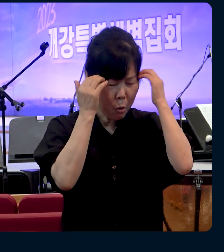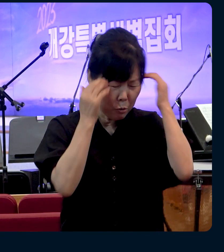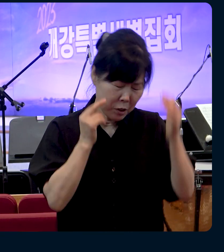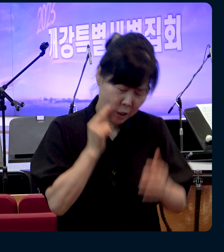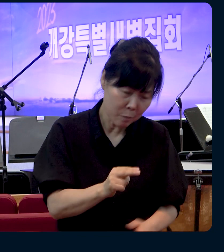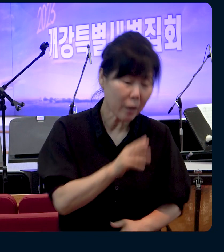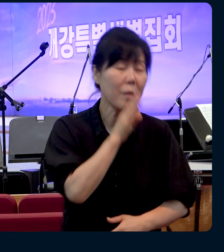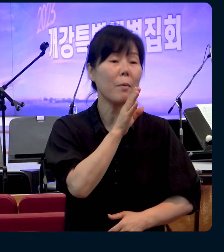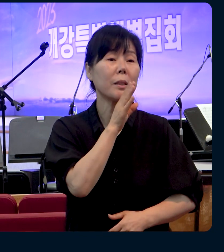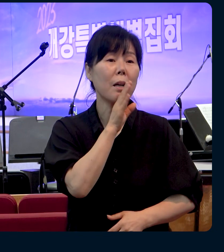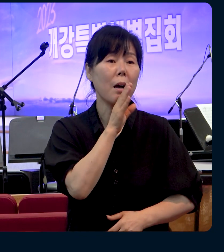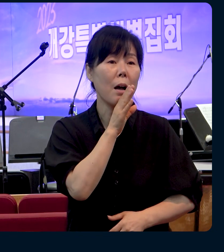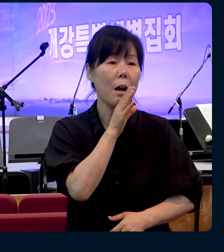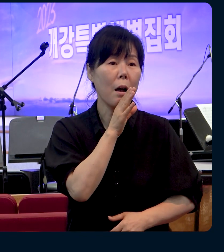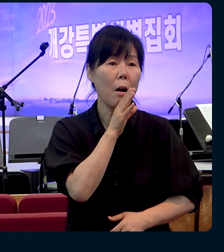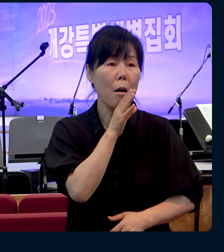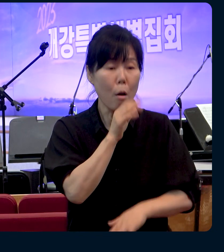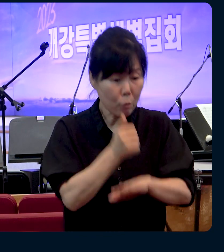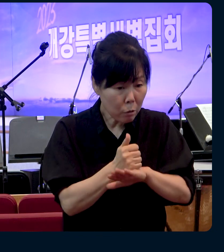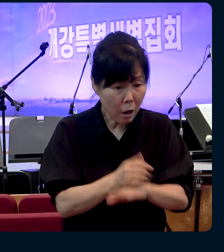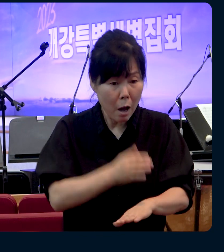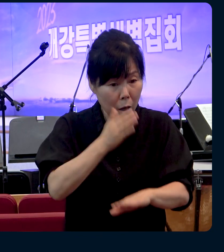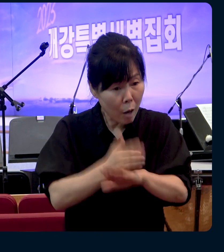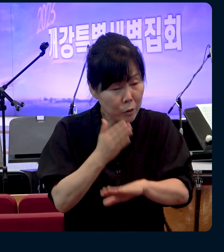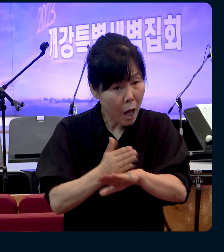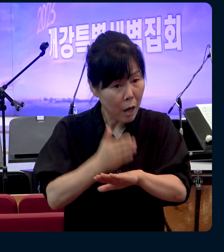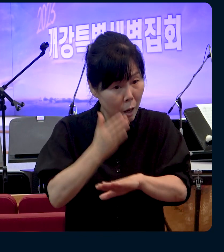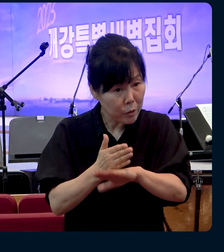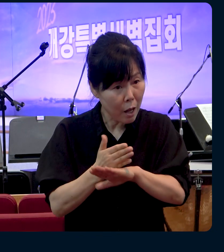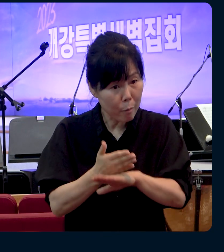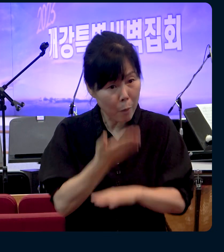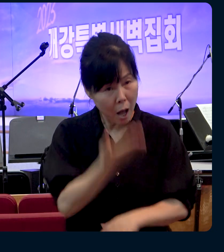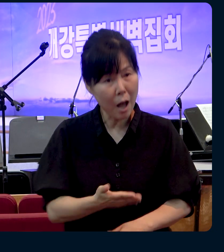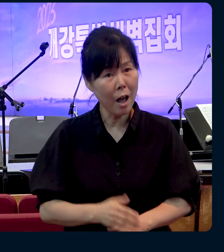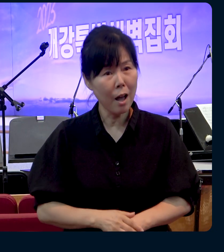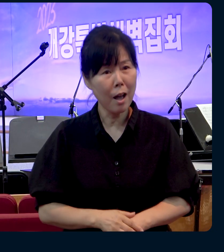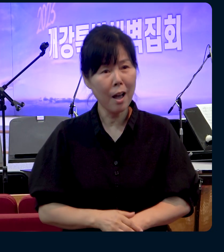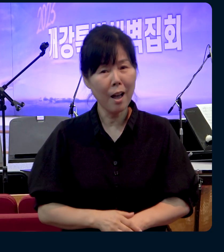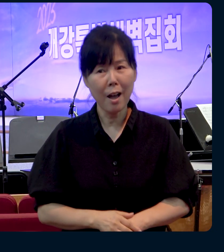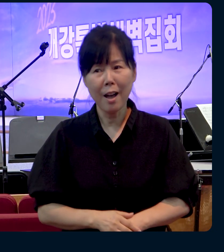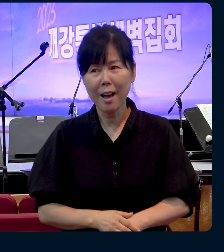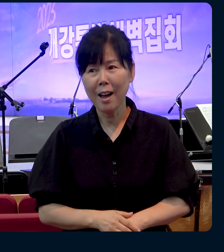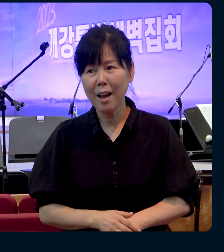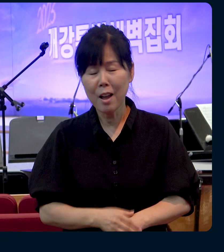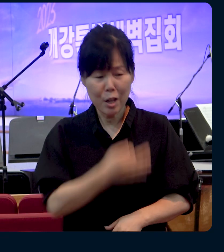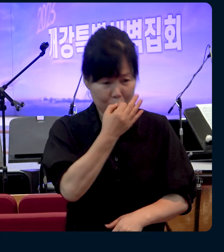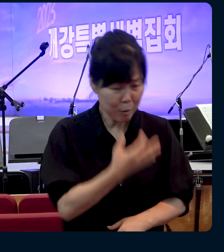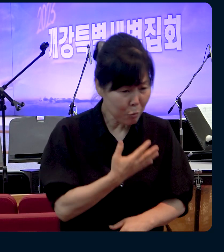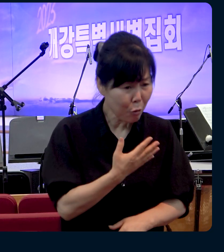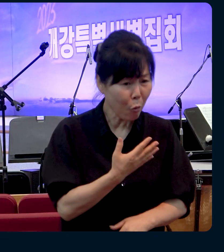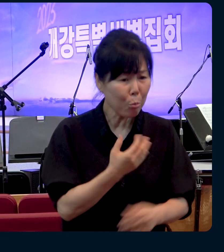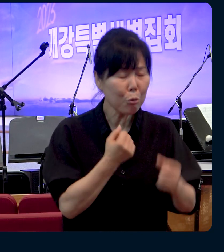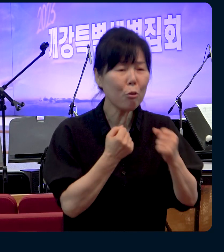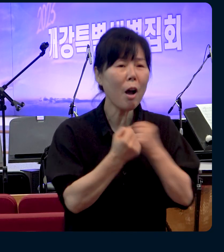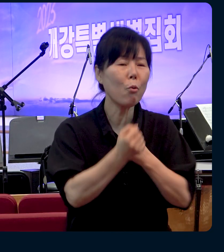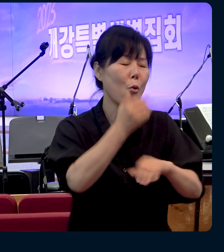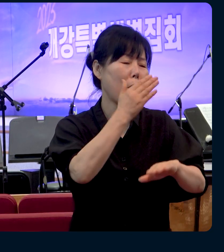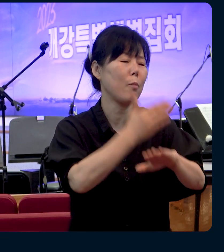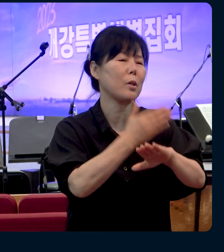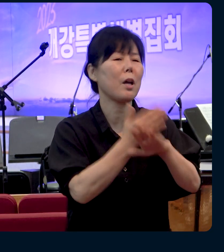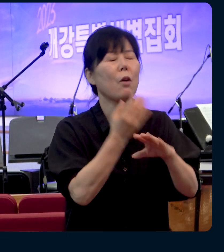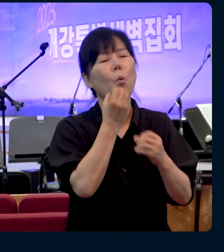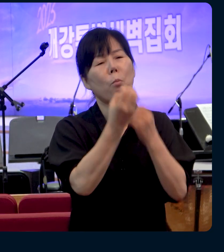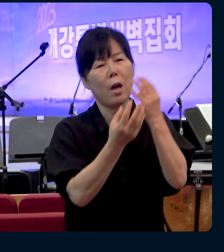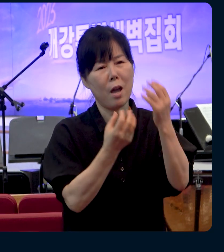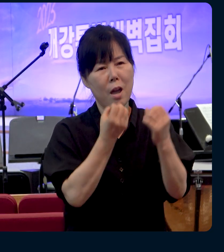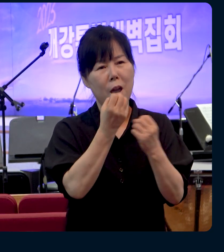지금 진짜 아니 어떻게 그런 상황에서 감사가 나와? 라고 말이 막 나올 만큼 그렇게 힘든